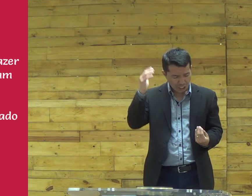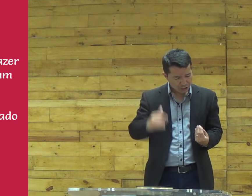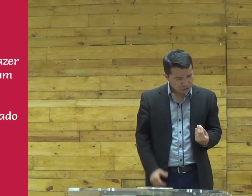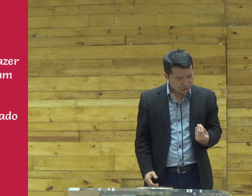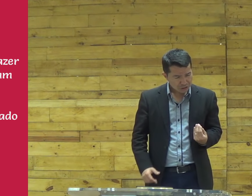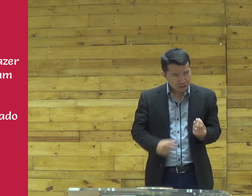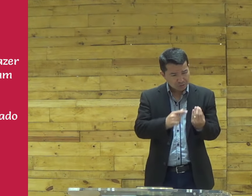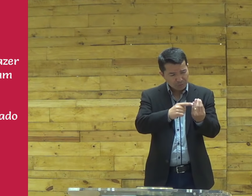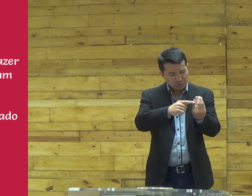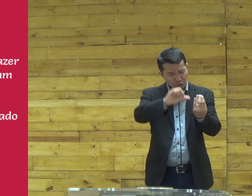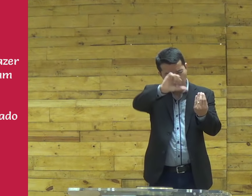tenho